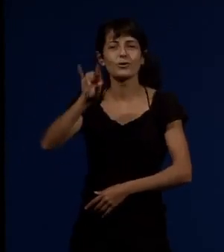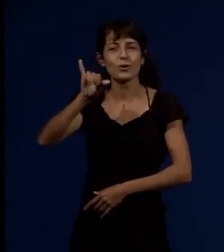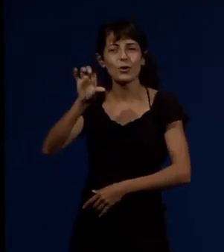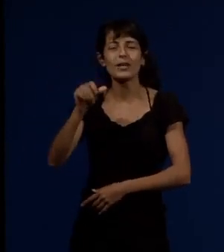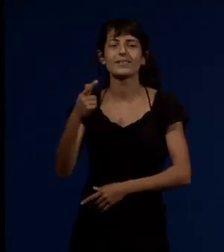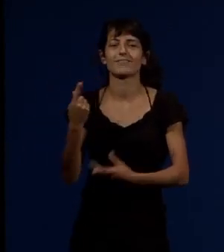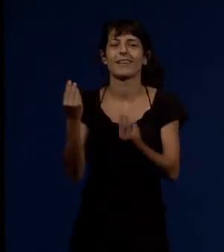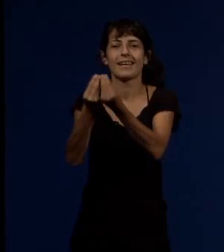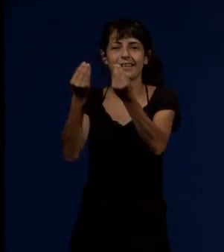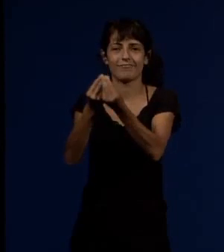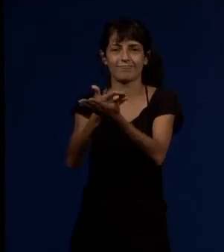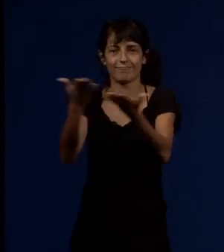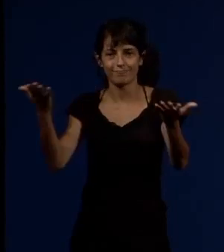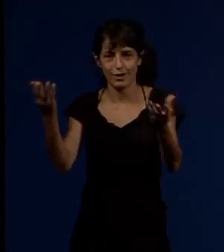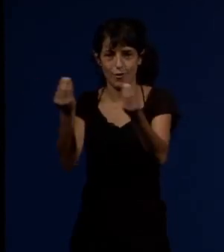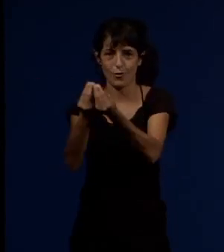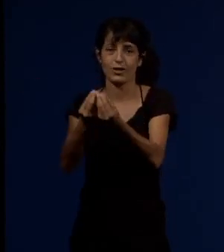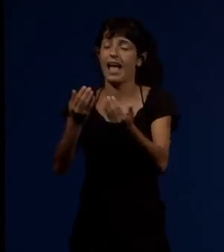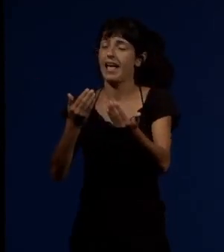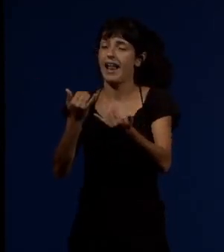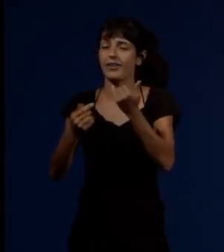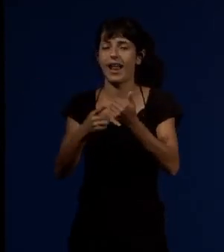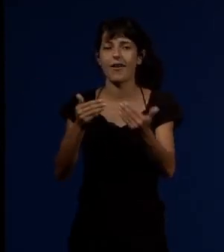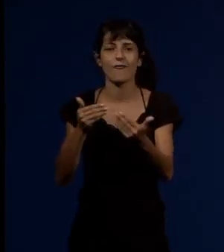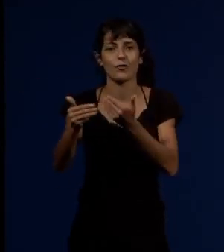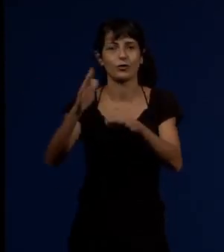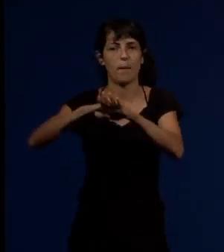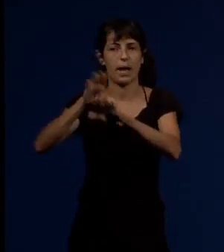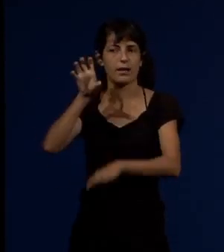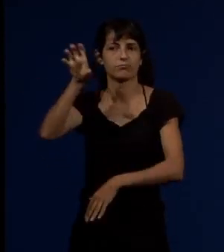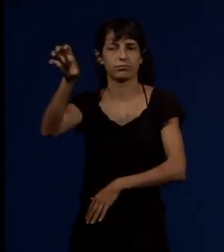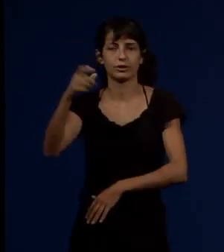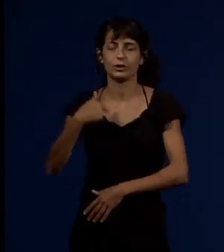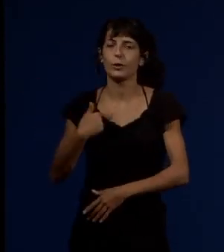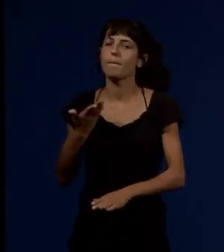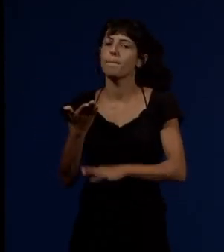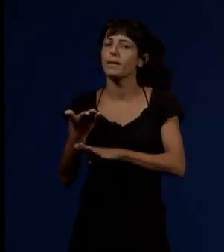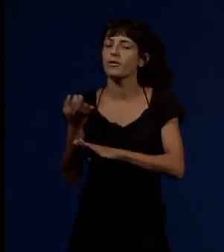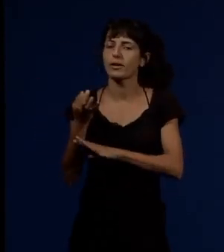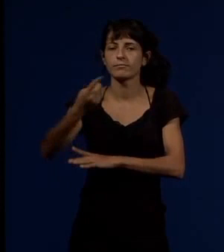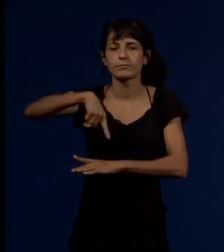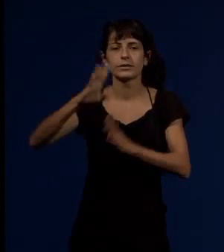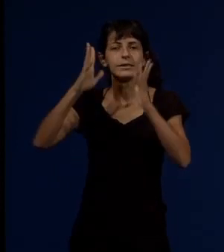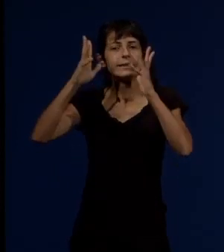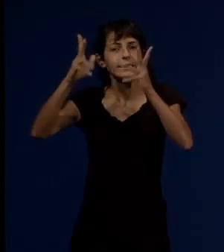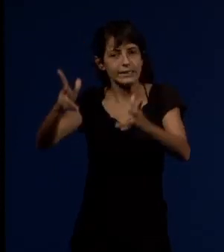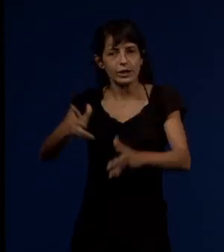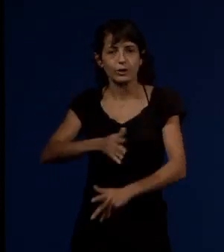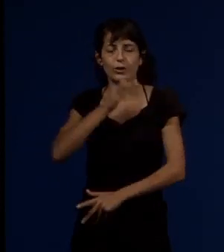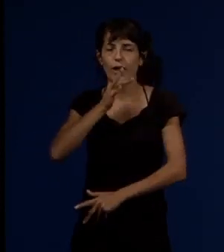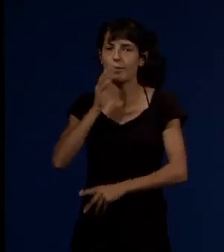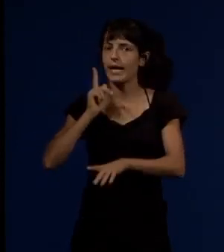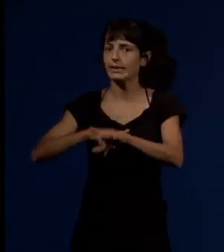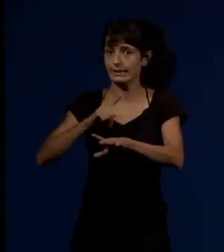con vos e que vai ser o futuro deste país. Pero mirade, eu pídovos un esforzo grande, queda aínda moito tempo